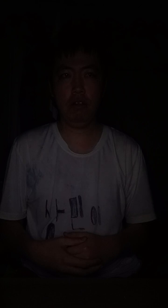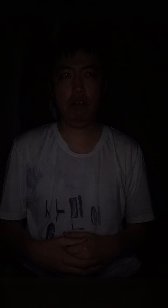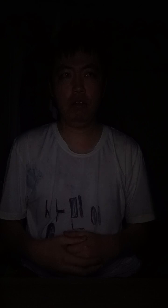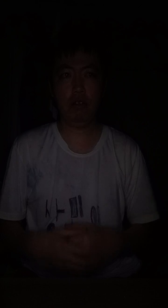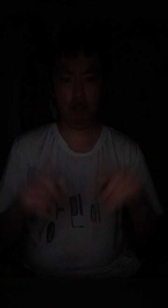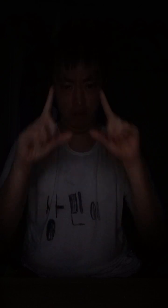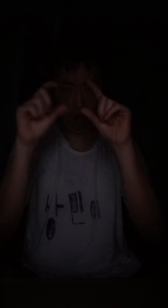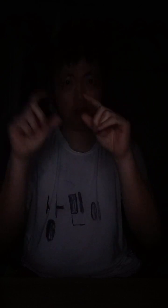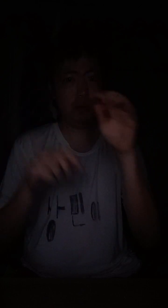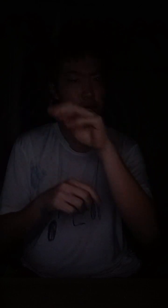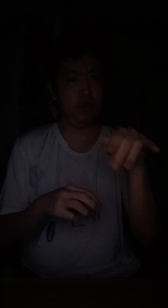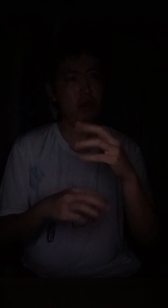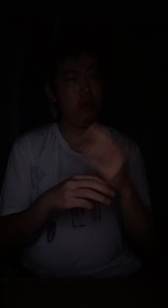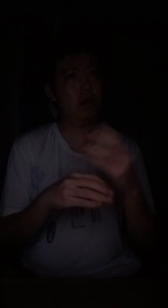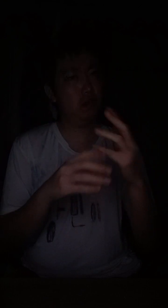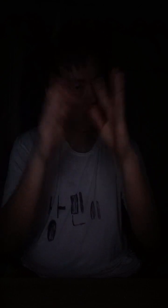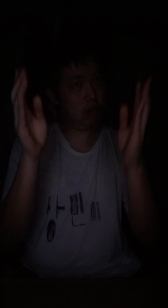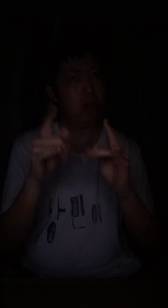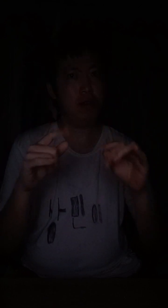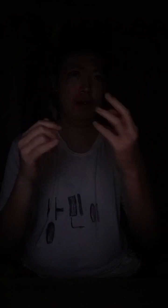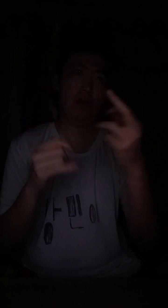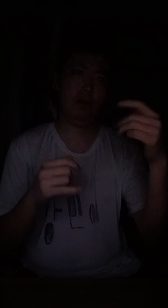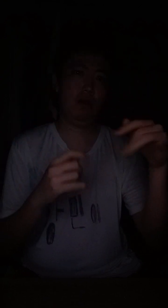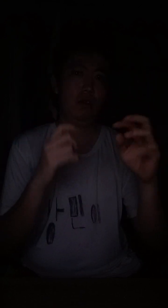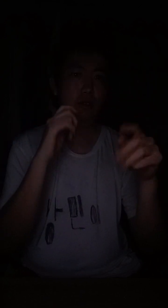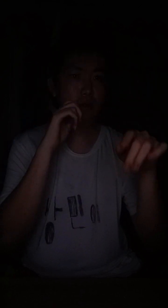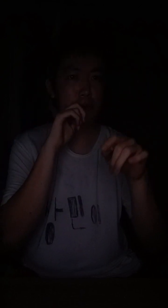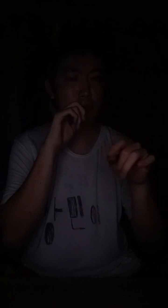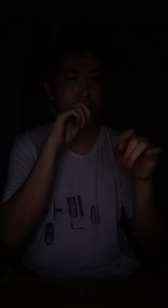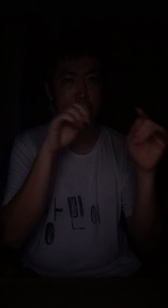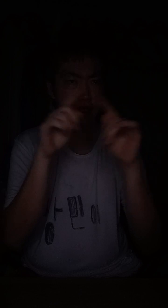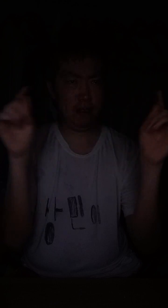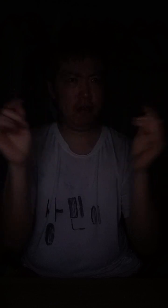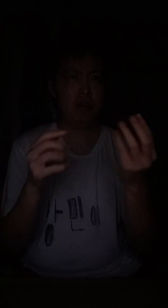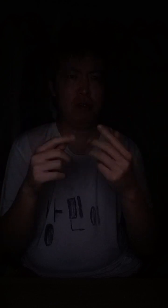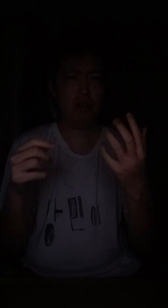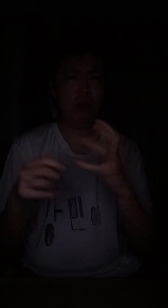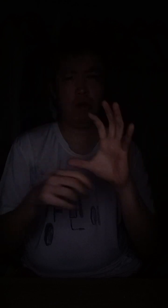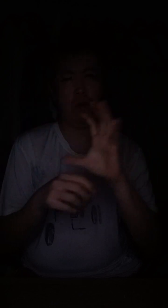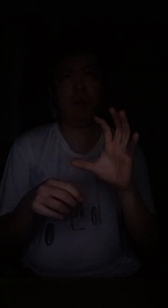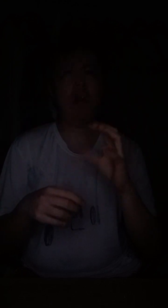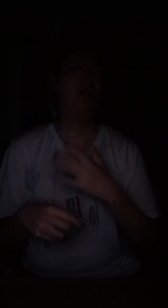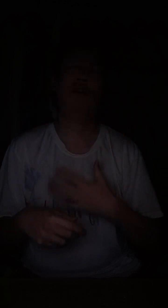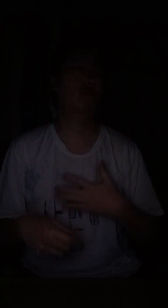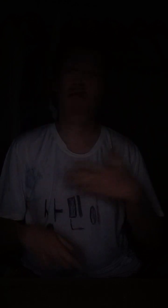몰카 범죄는 해마다 수천 건씩 발생하면서 여성들은 화장실도 마음 편히 사용할 수